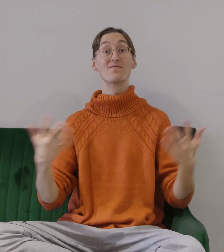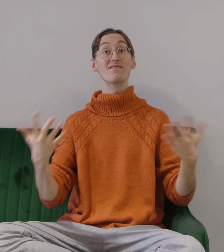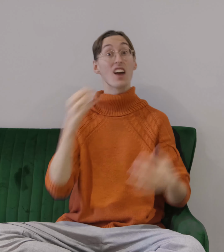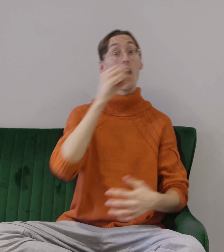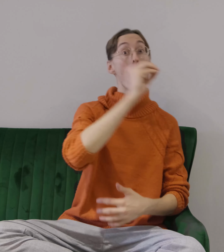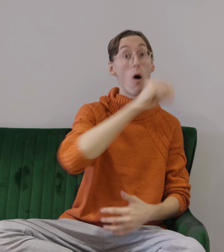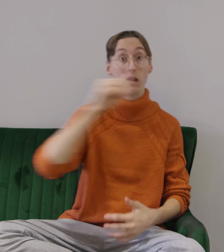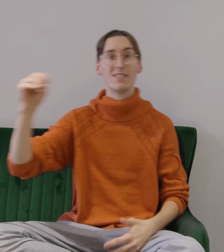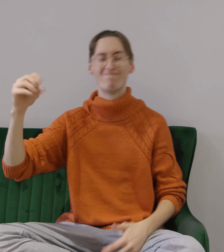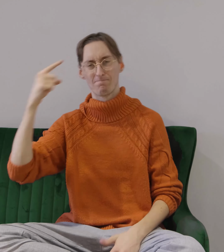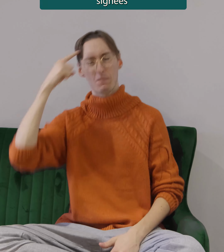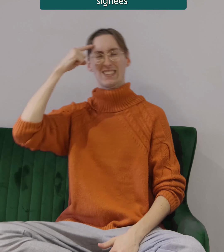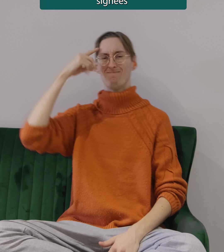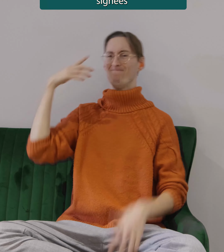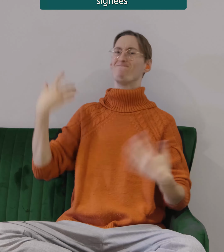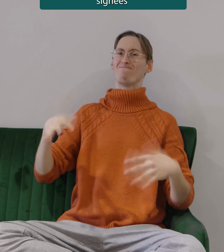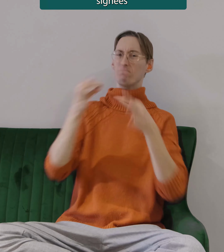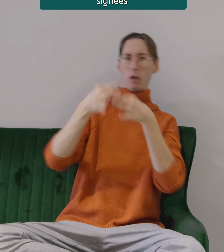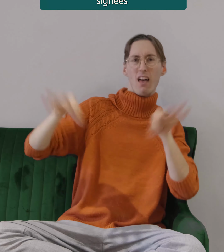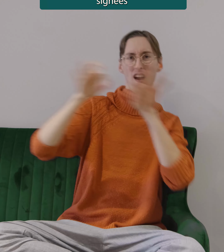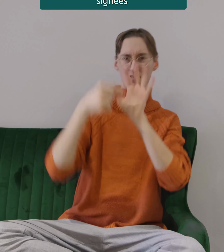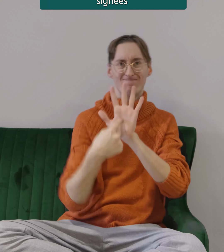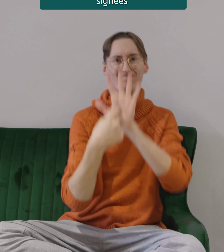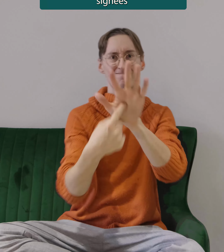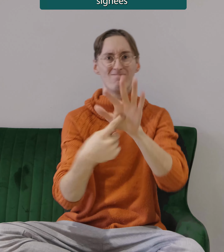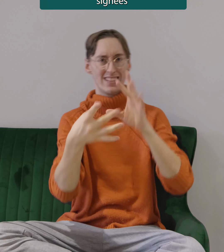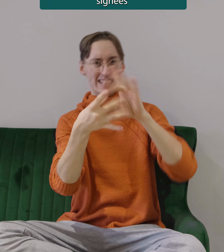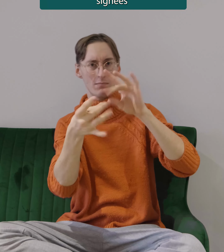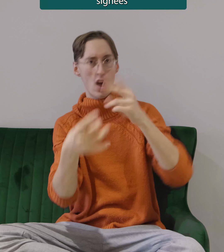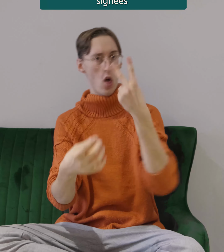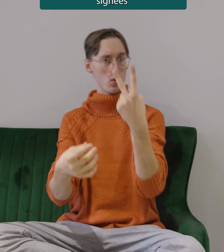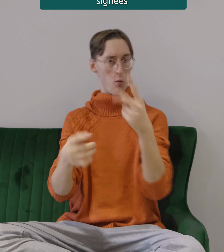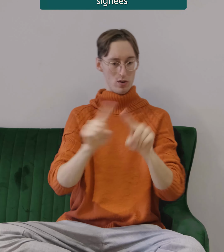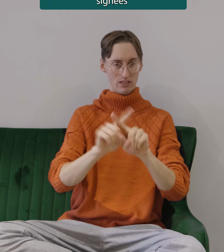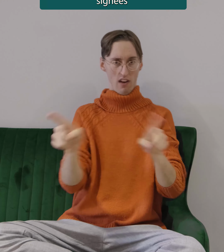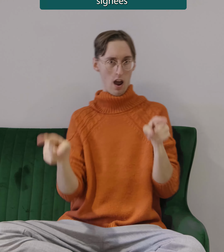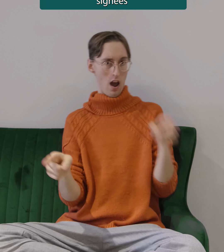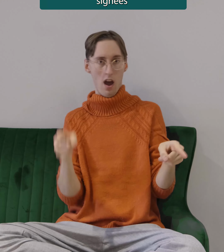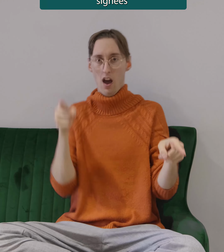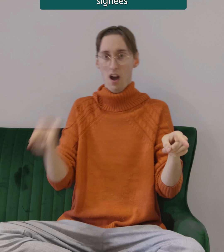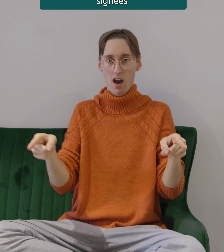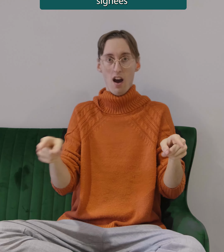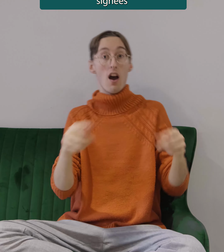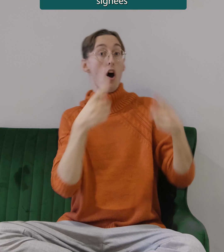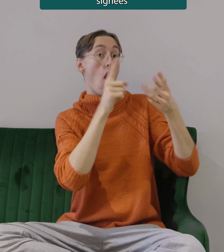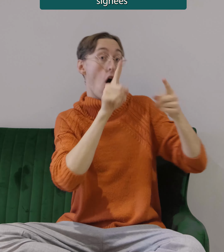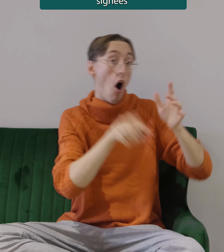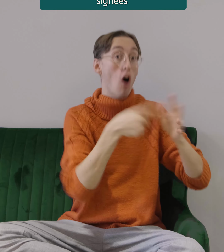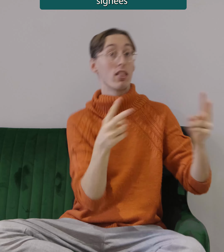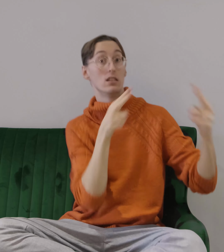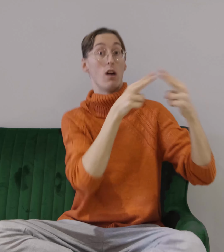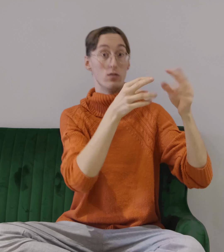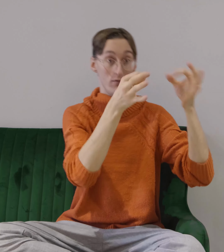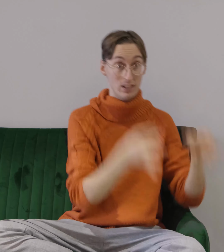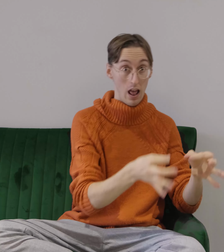À Onde, on pense que cette distinction est importante et que les langues signées méritent